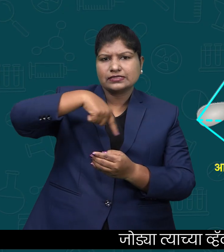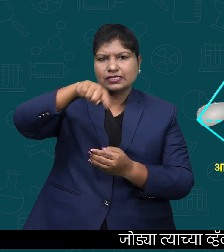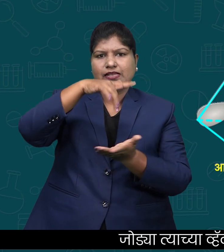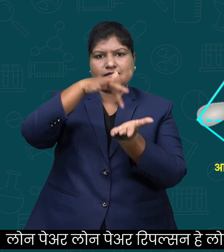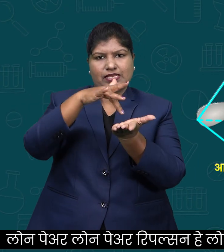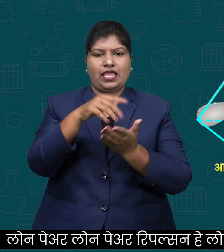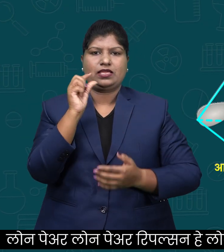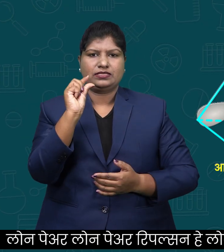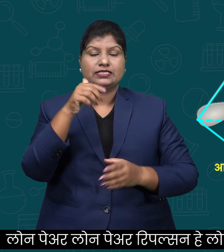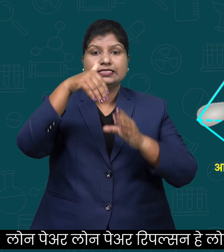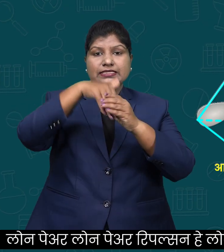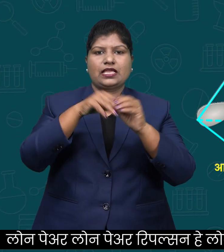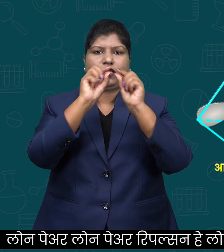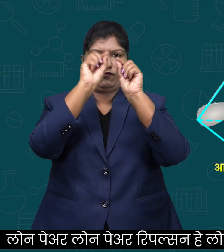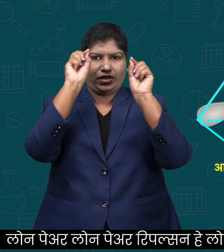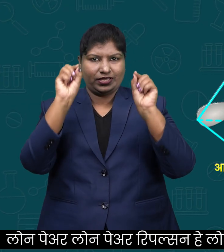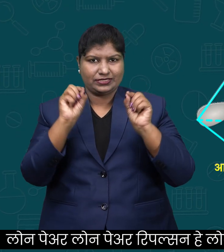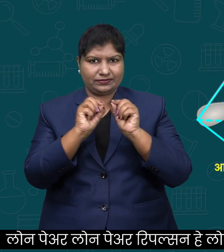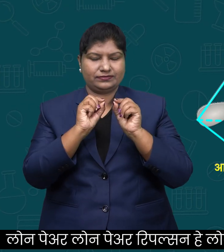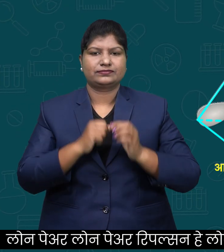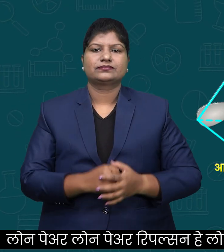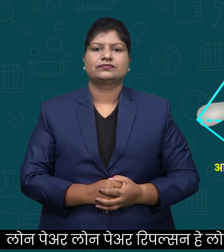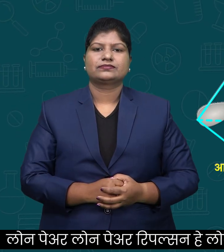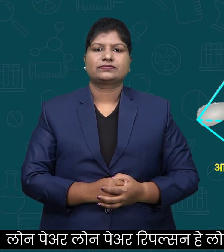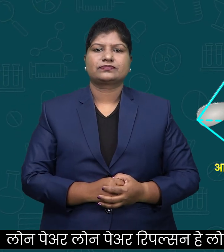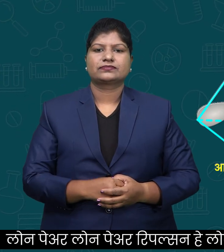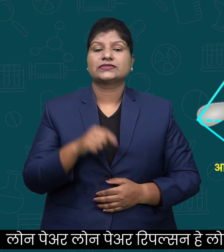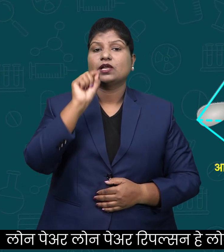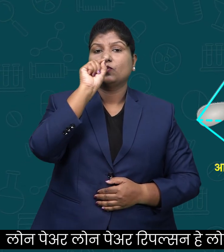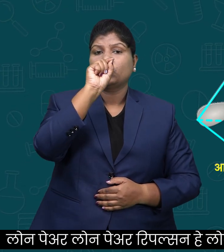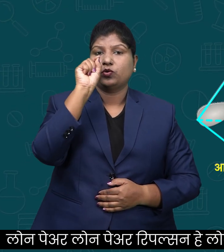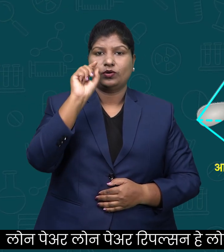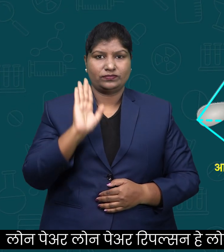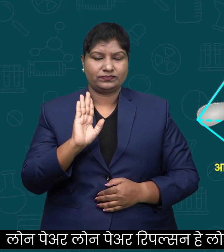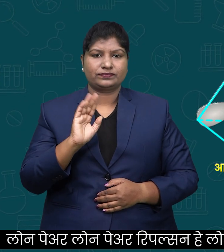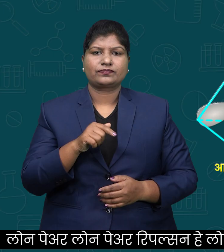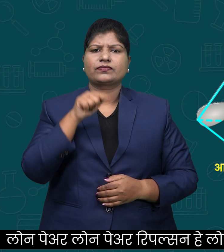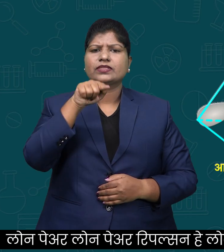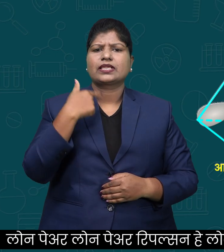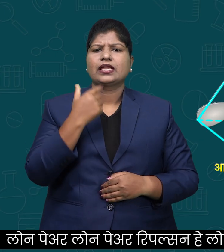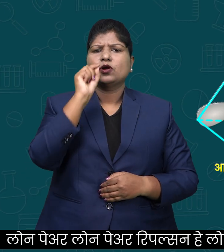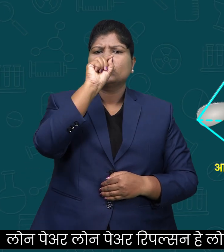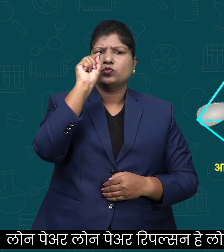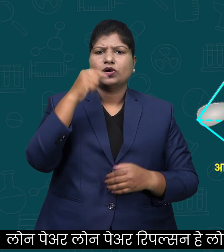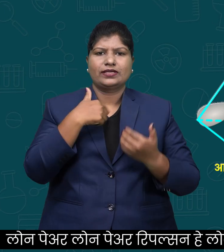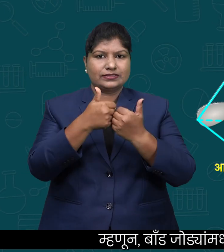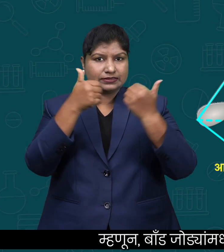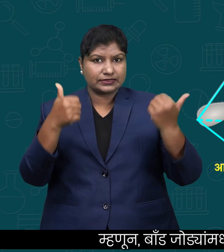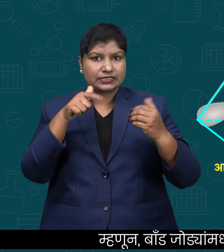असल्यास लोन पेअर रिपल्शन हे लोन पेअर बॉन्ड पेअर रिपल्शनपेक्षा मोठे असते, म्हणून बॉन्ड